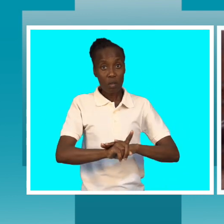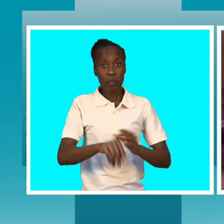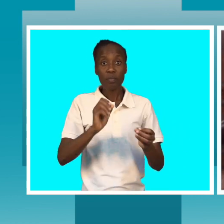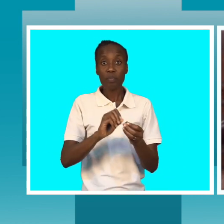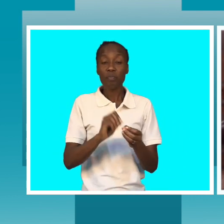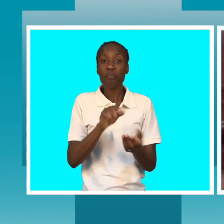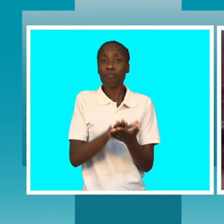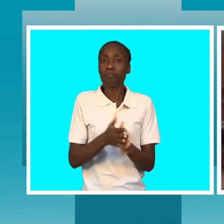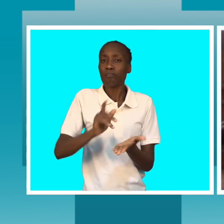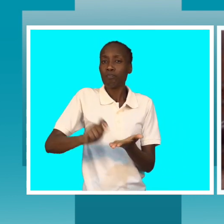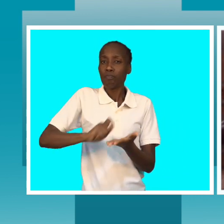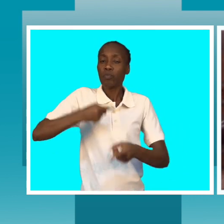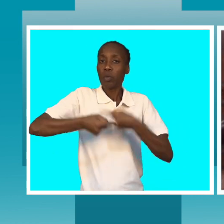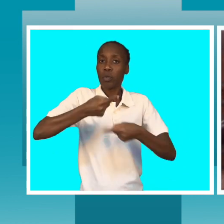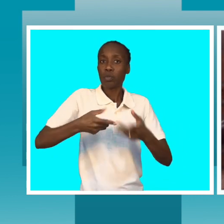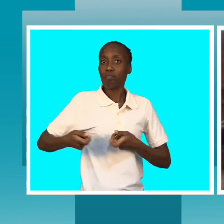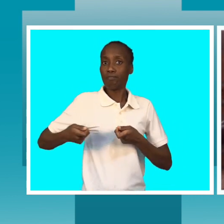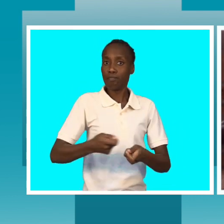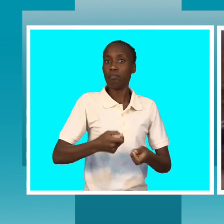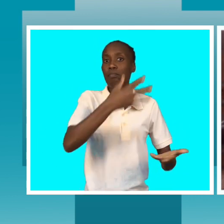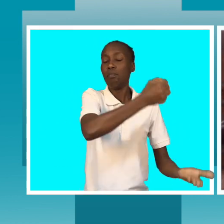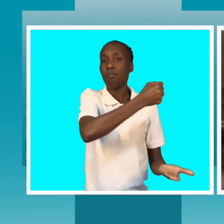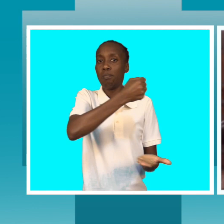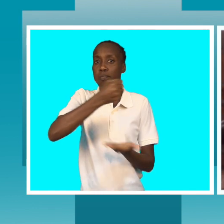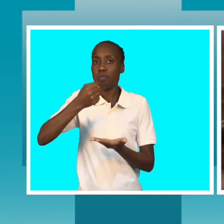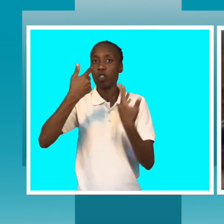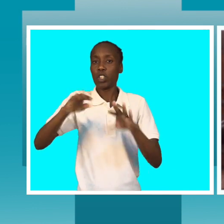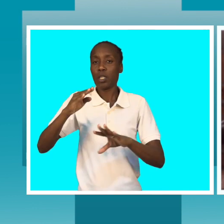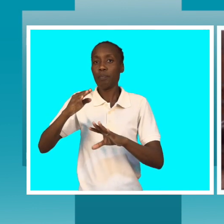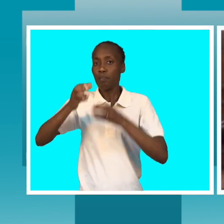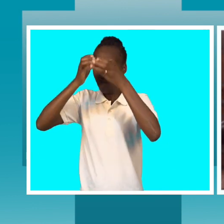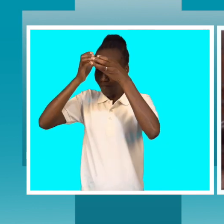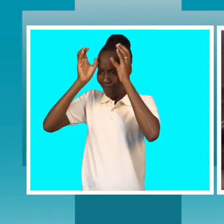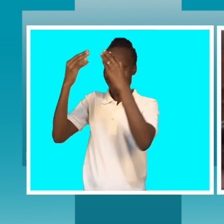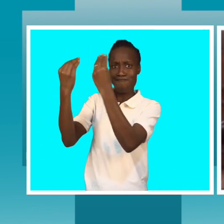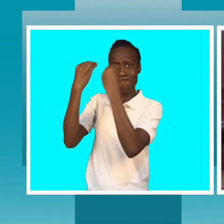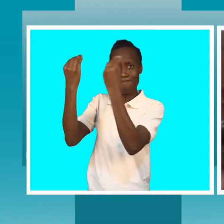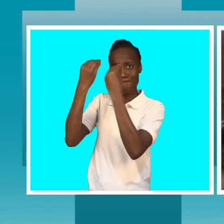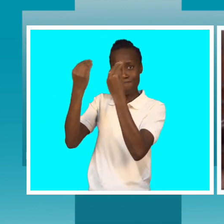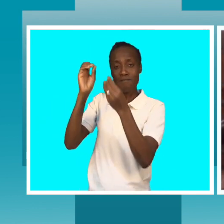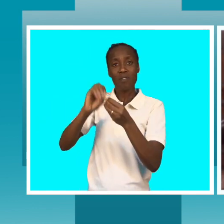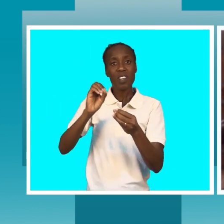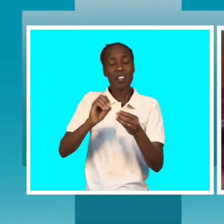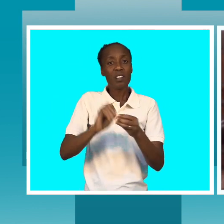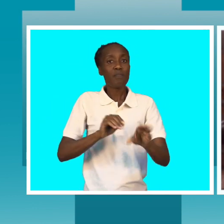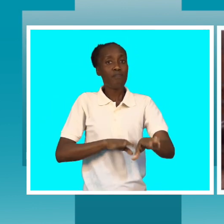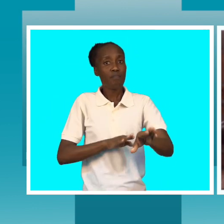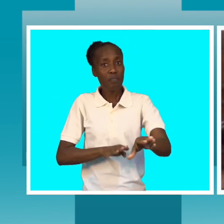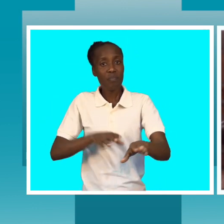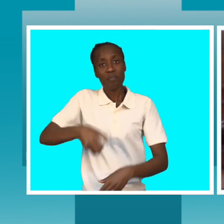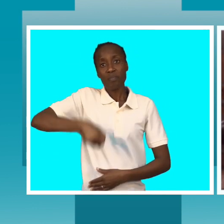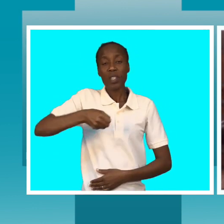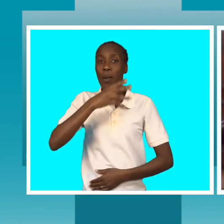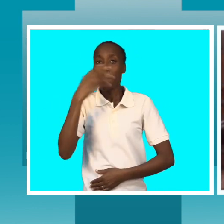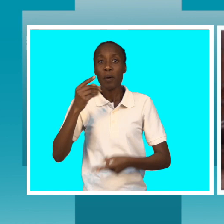fomos financiados, fomos capacitados. Essa coisa que eu faço, sacolas de pão, jogos de cozinha.